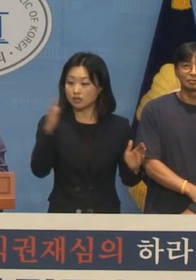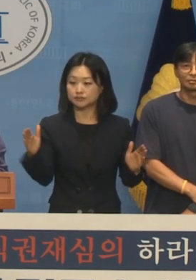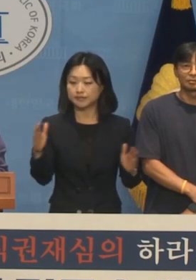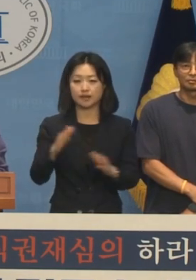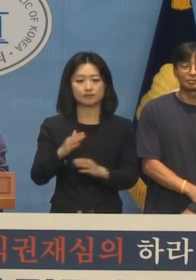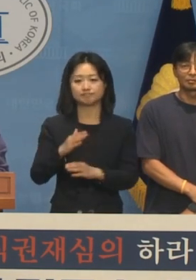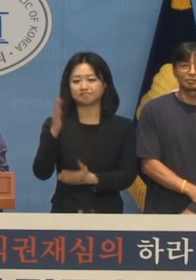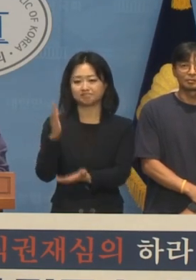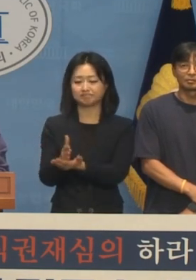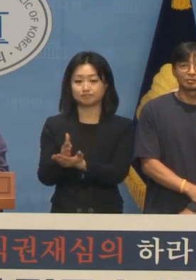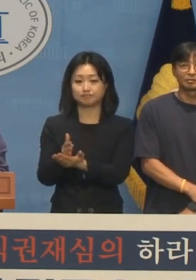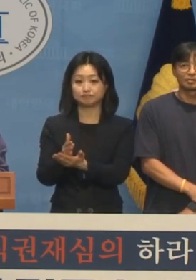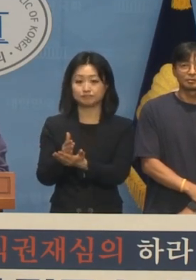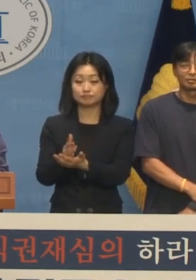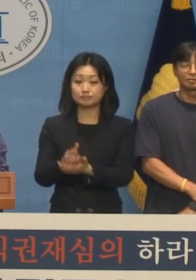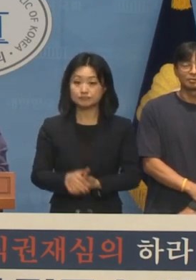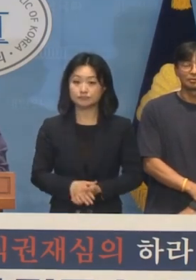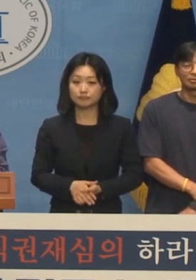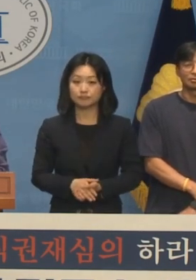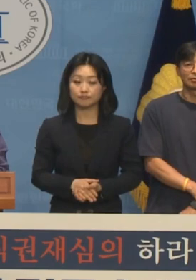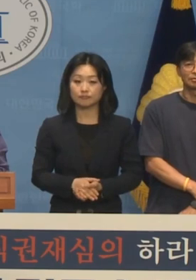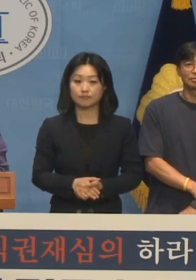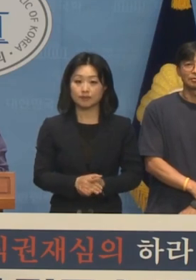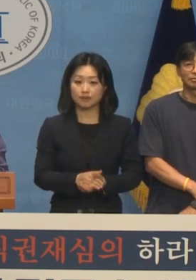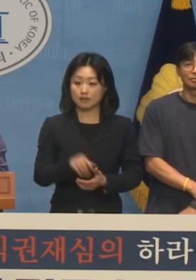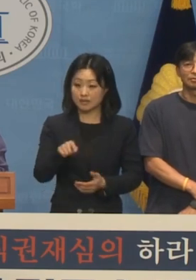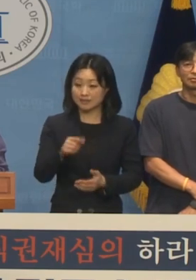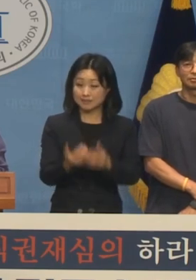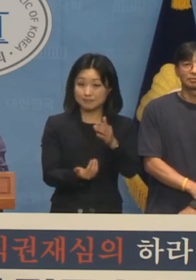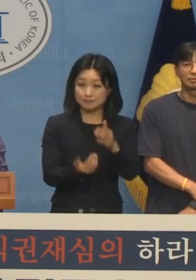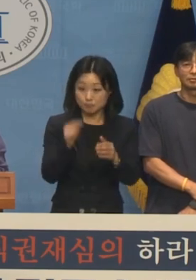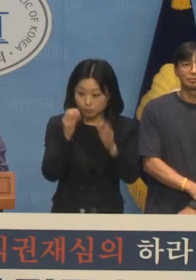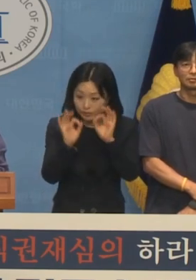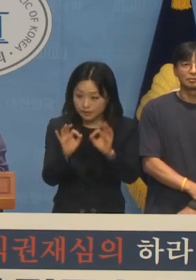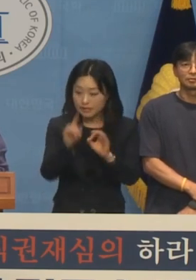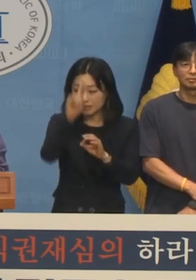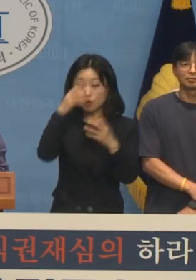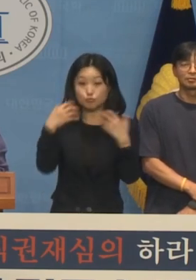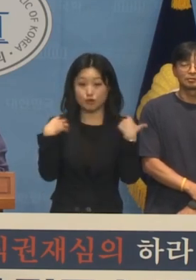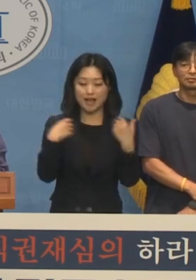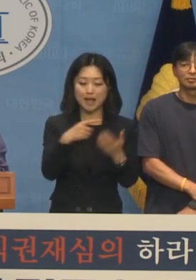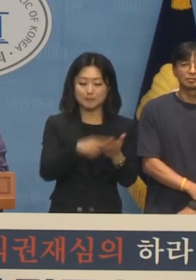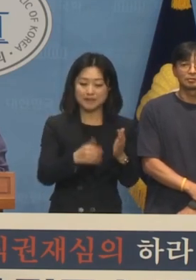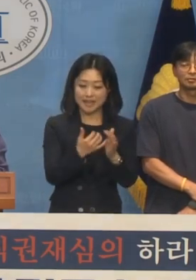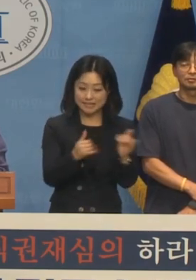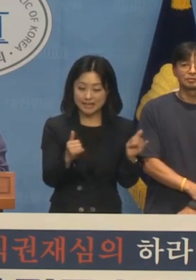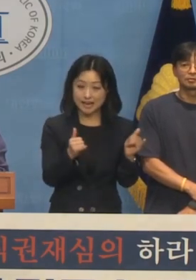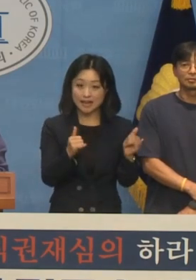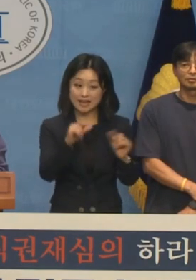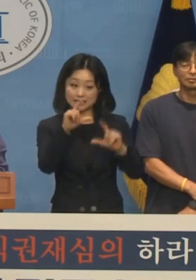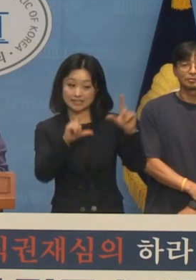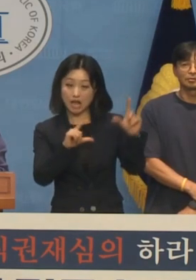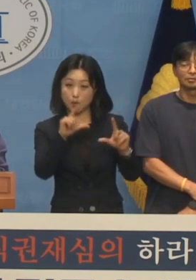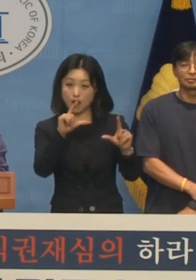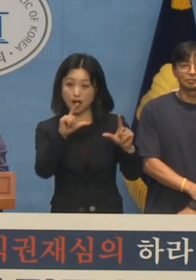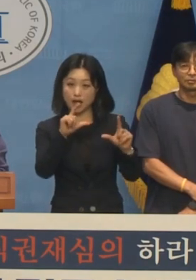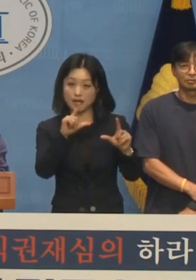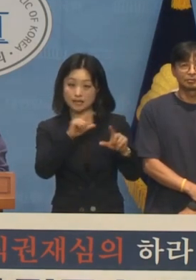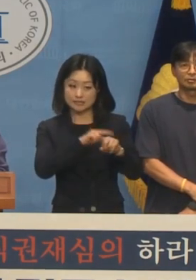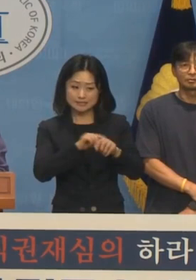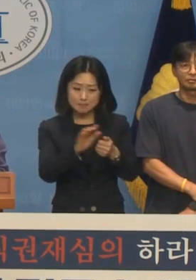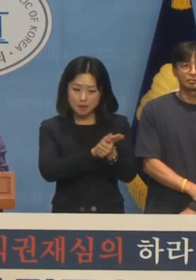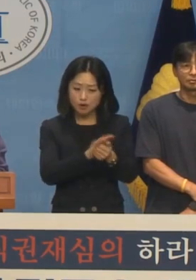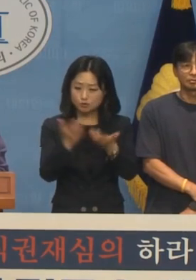거부했습니다. 사참위는 참사 당시 정부가 피해자의 상황을 제대로 고려하지 않은